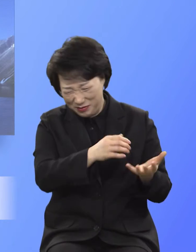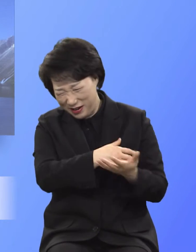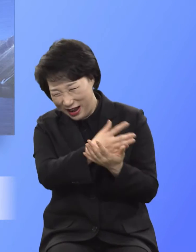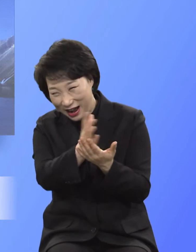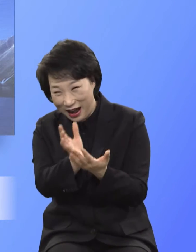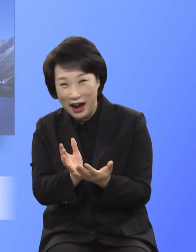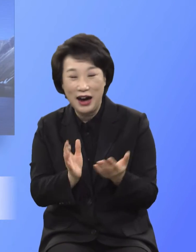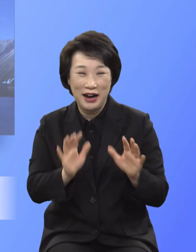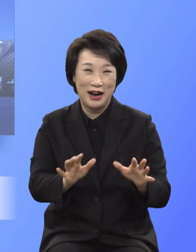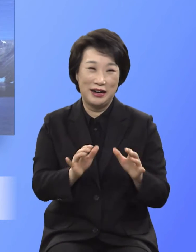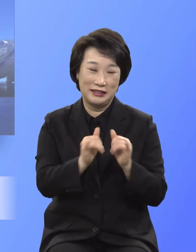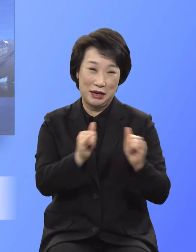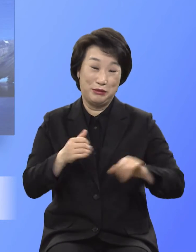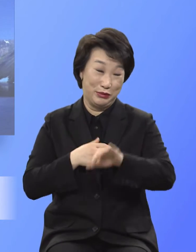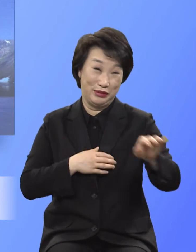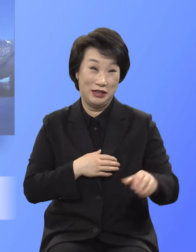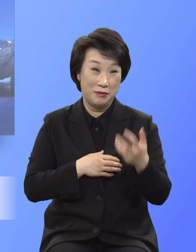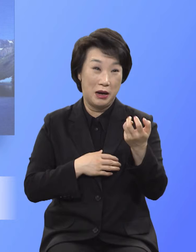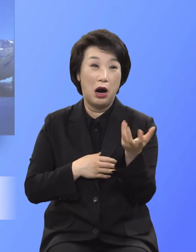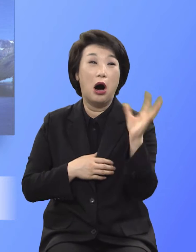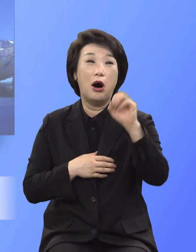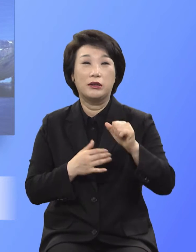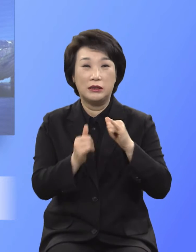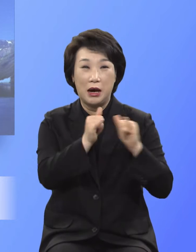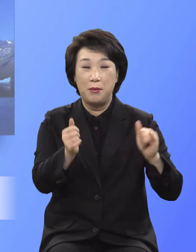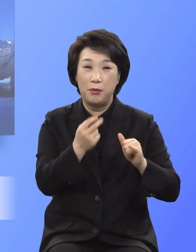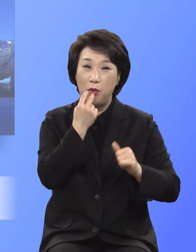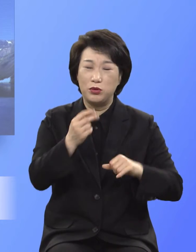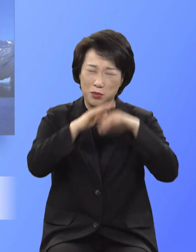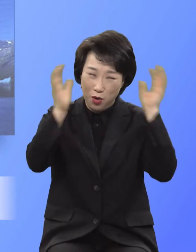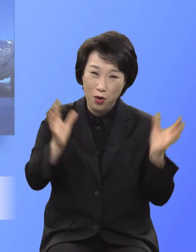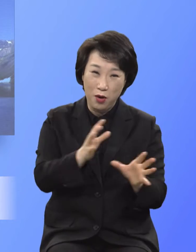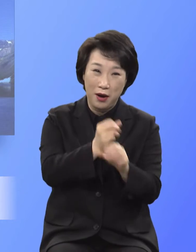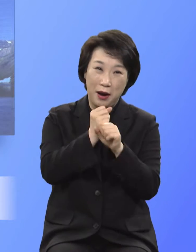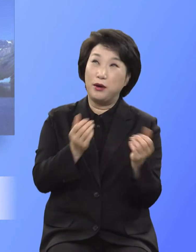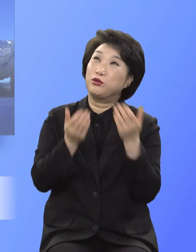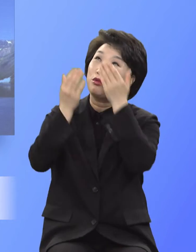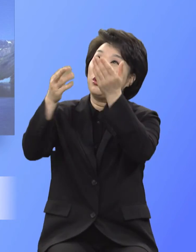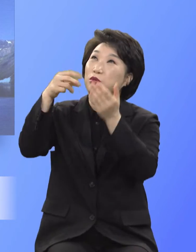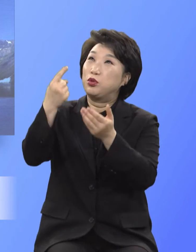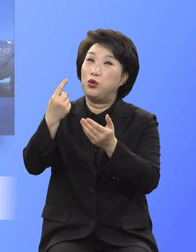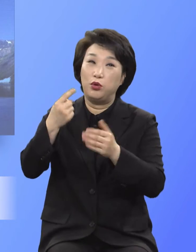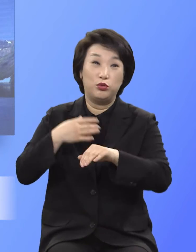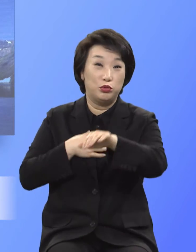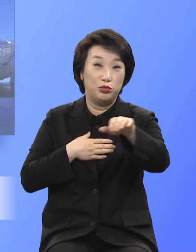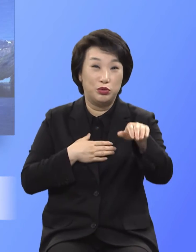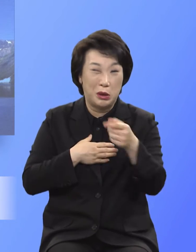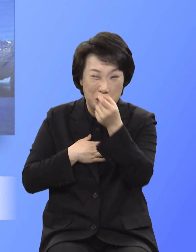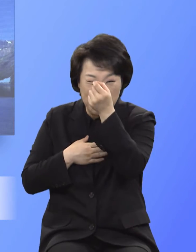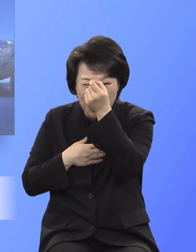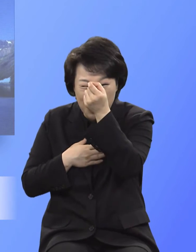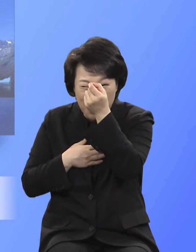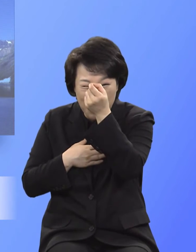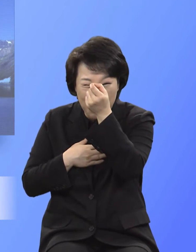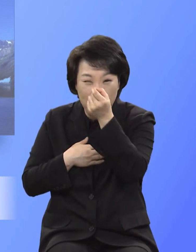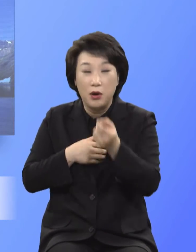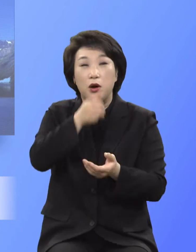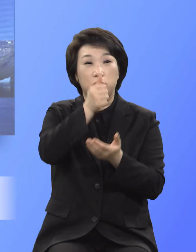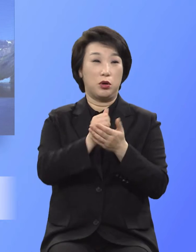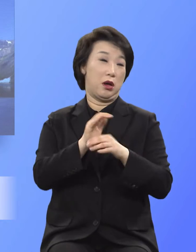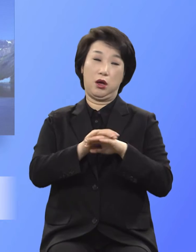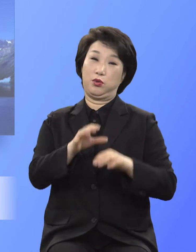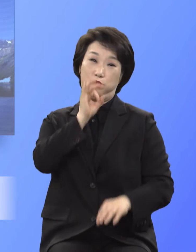인간의 80억 인구의 목숨을 다 준다 할지라도 우리가 토록만한